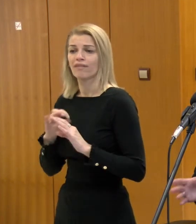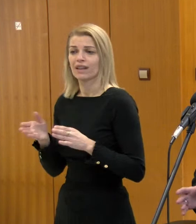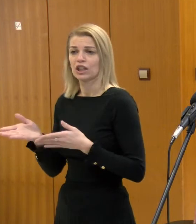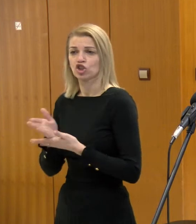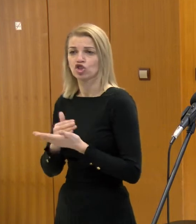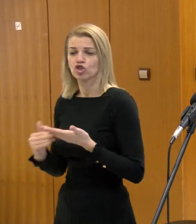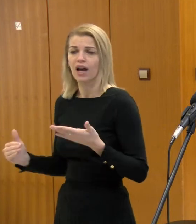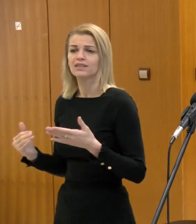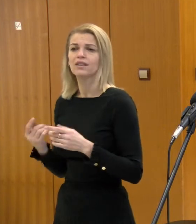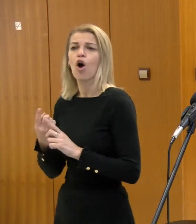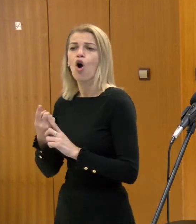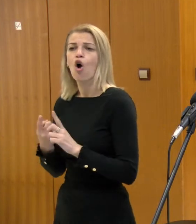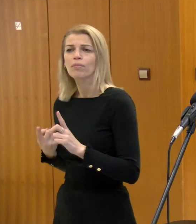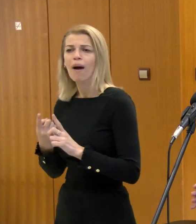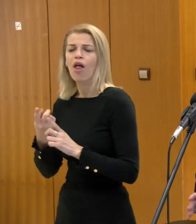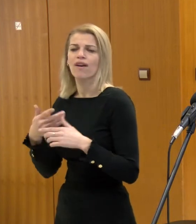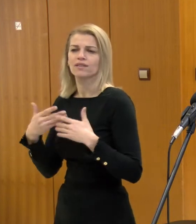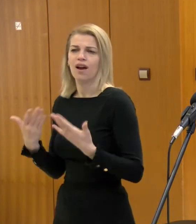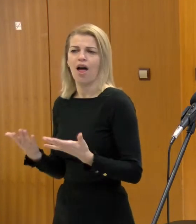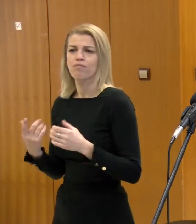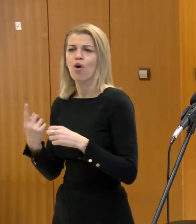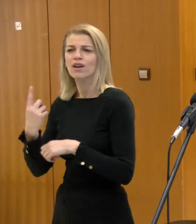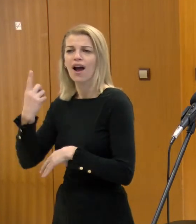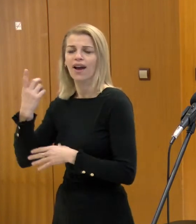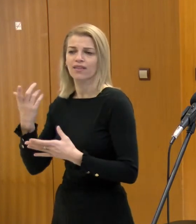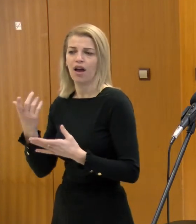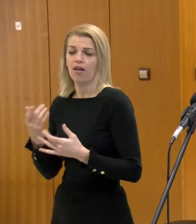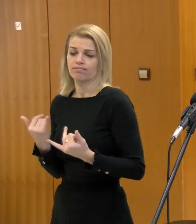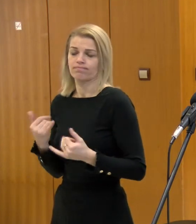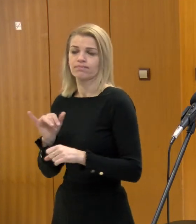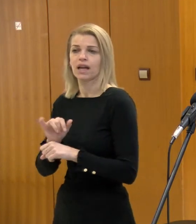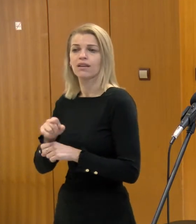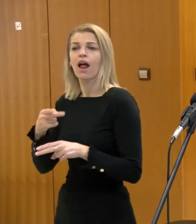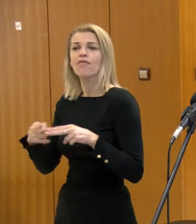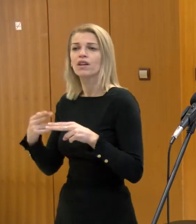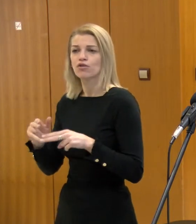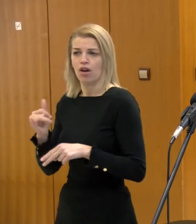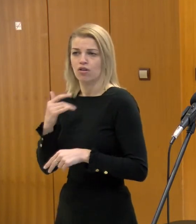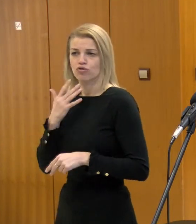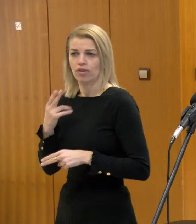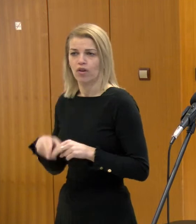už rakiet alebo odpaľovacích zariadení, takže toto zatiaľ vyriešené nie je.